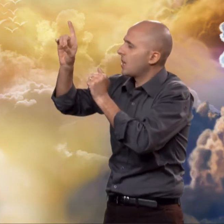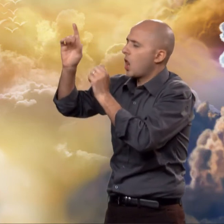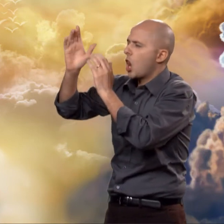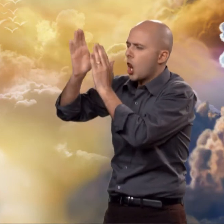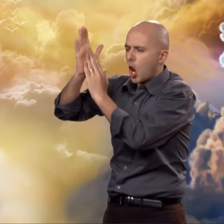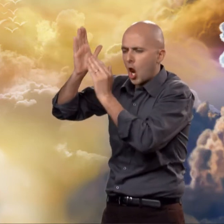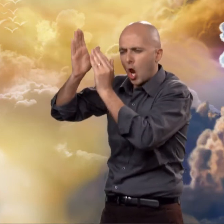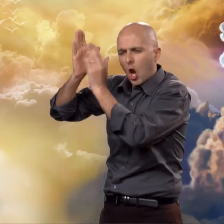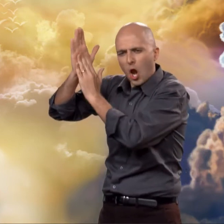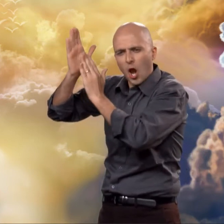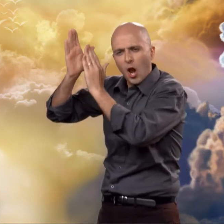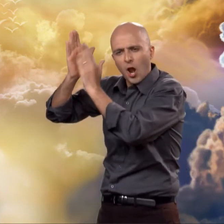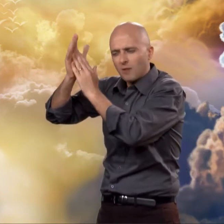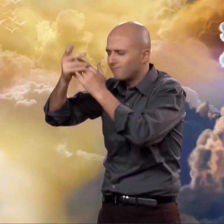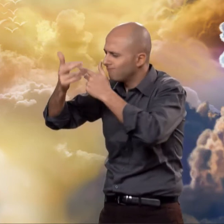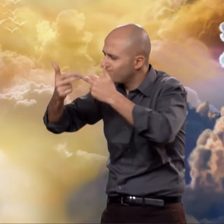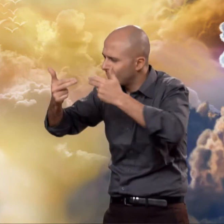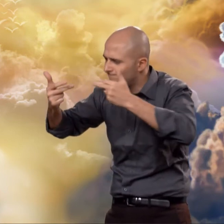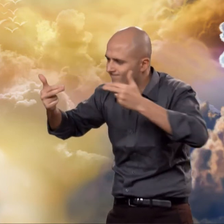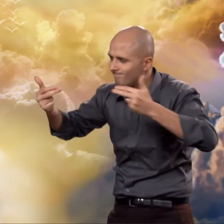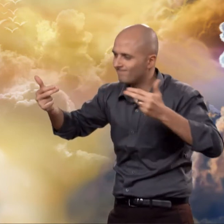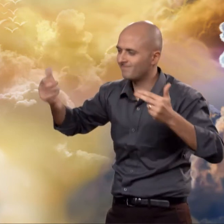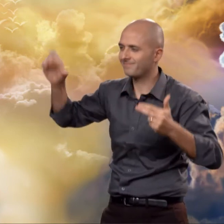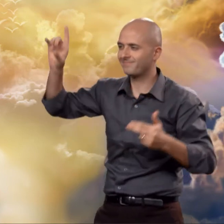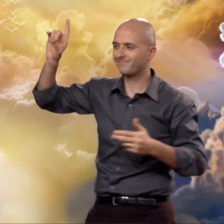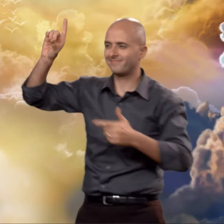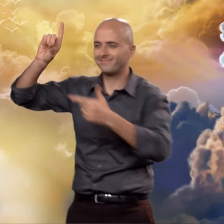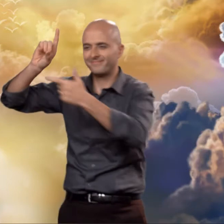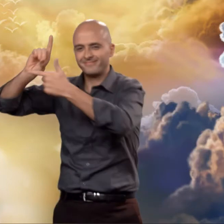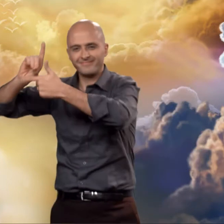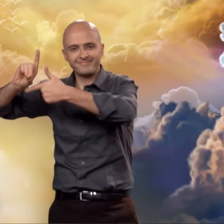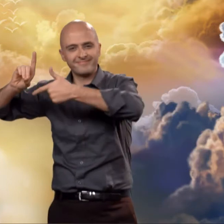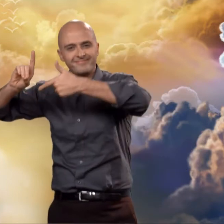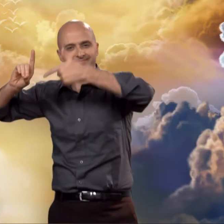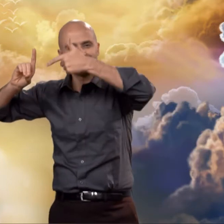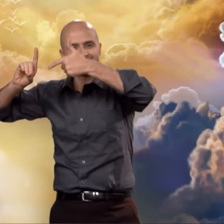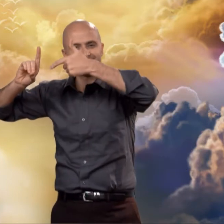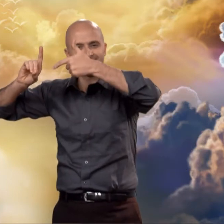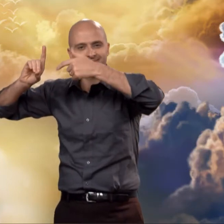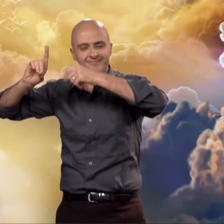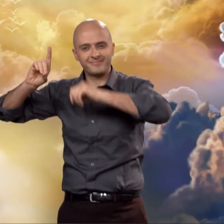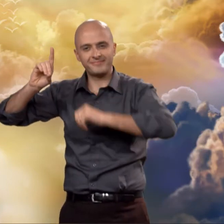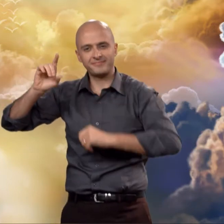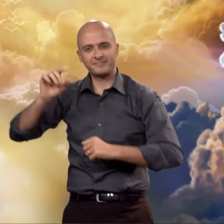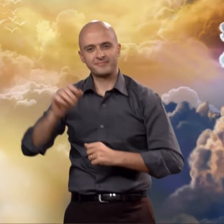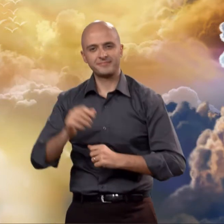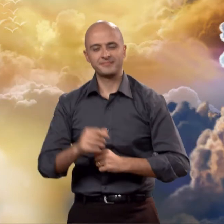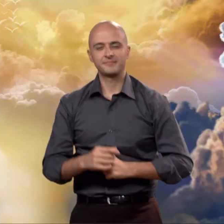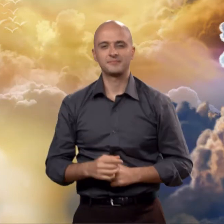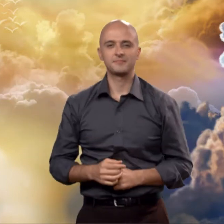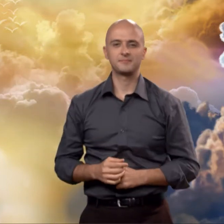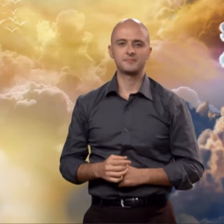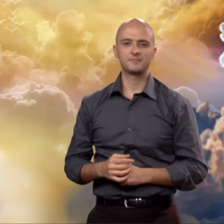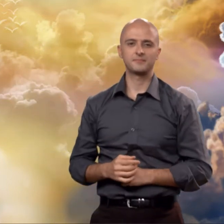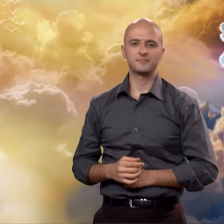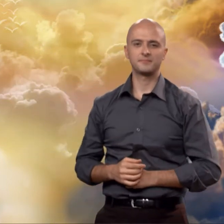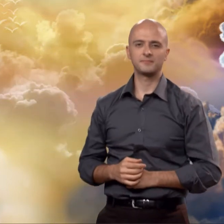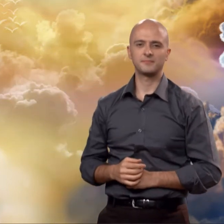as verdades que estão em discordância com o mundo não foram bem recebidas por muitos que pretendiam ser seguidores de Cristo. Quando